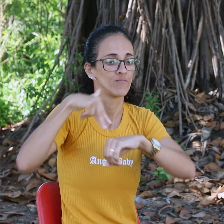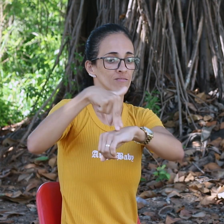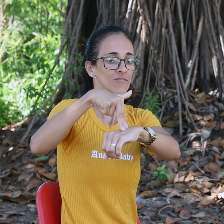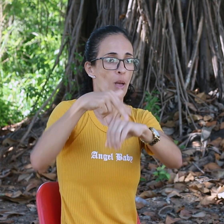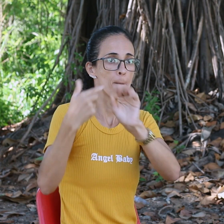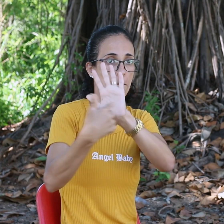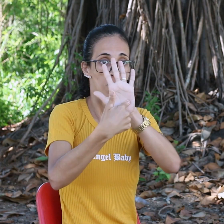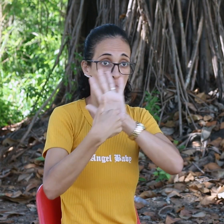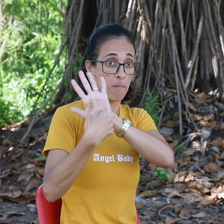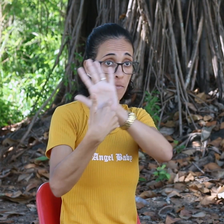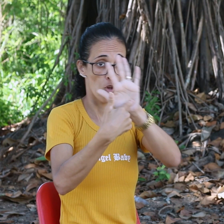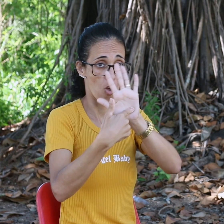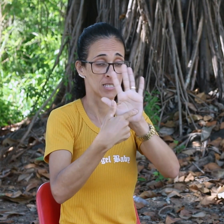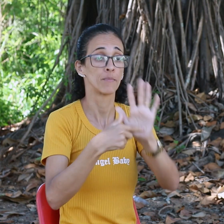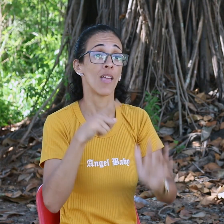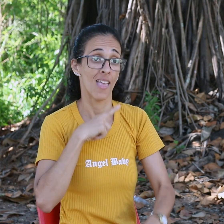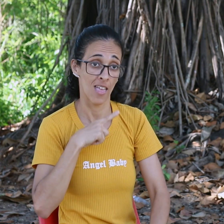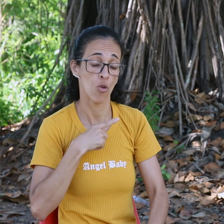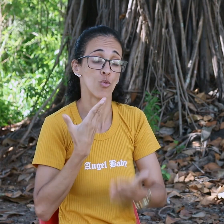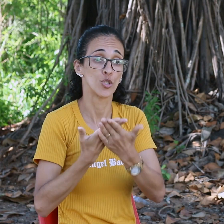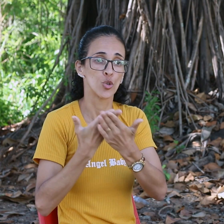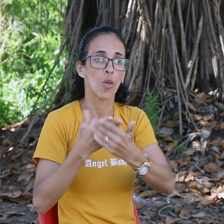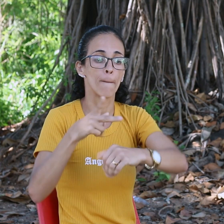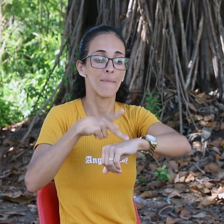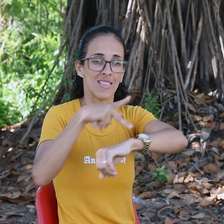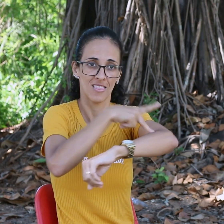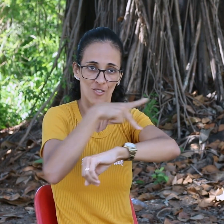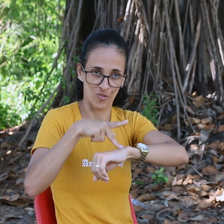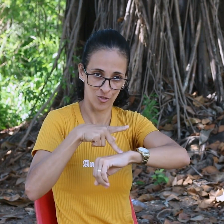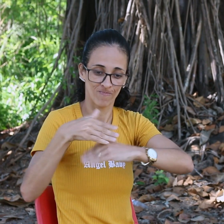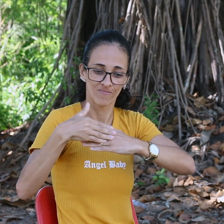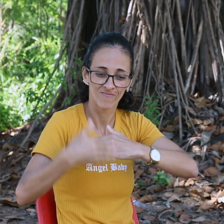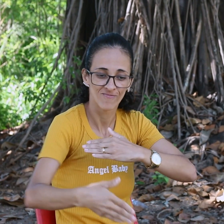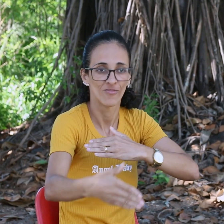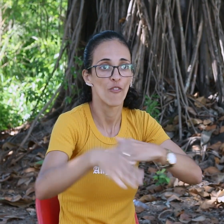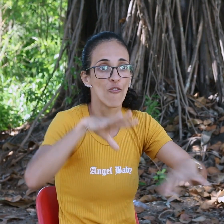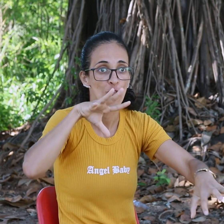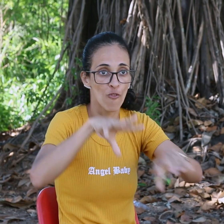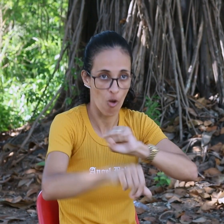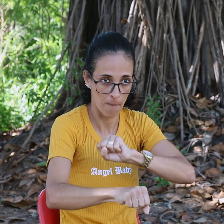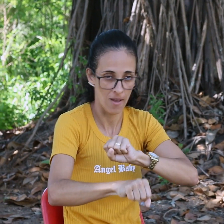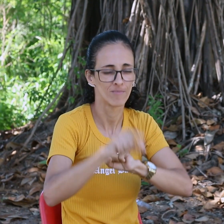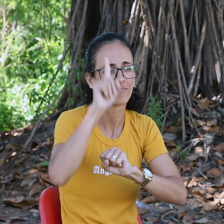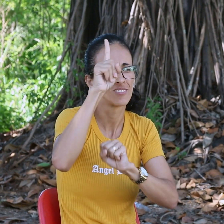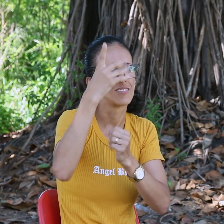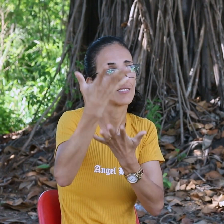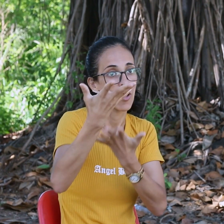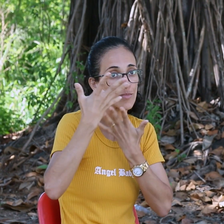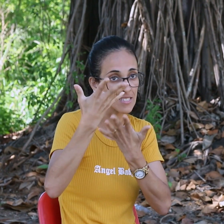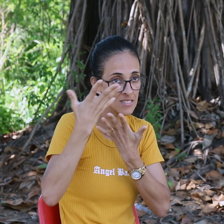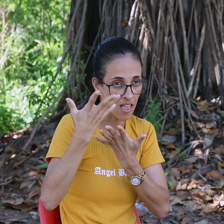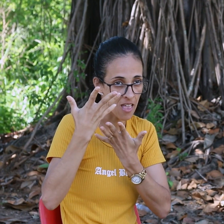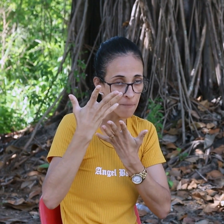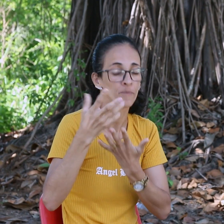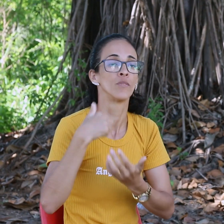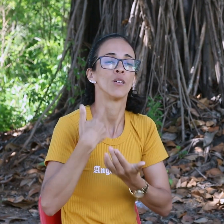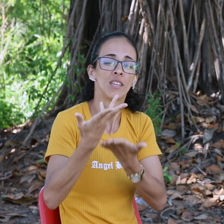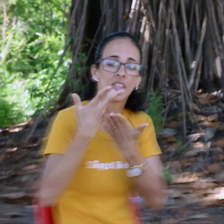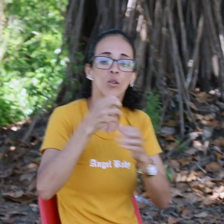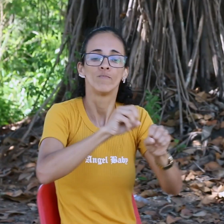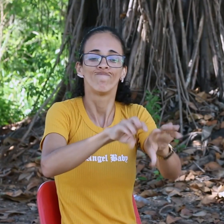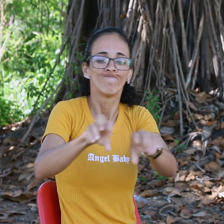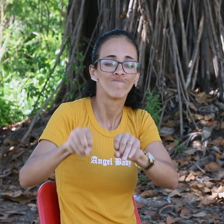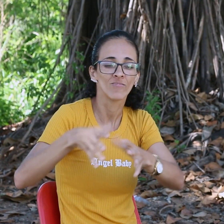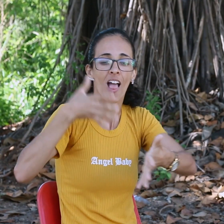surdos são capazes e hoje eles estão aqui para mostrar isso. Eu, por exemplo, estou formando agora em pedagogia. E aí